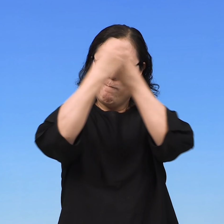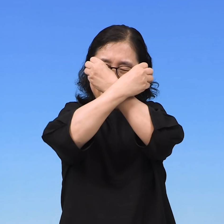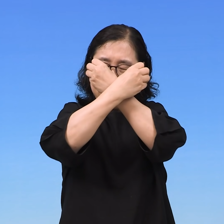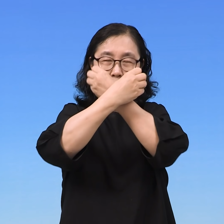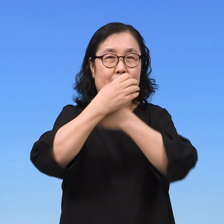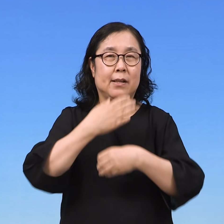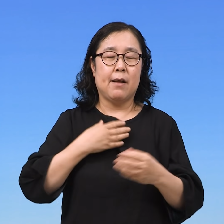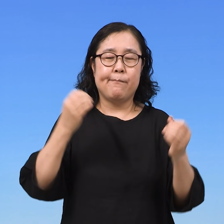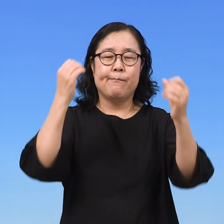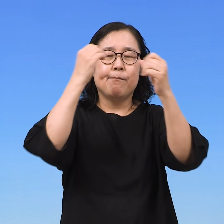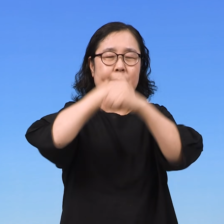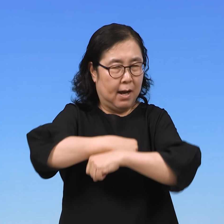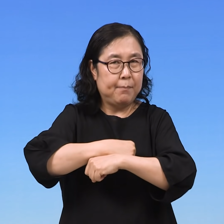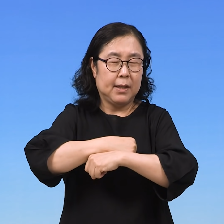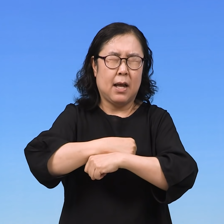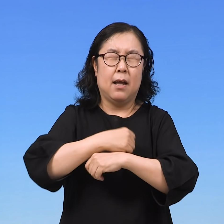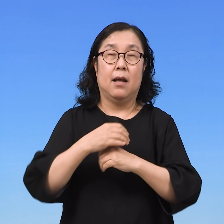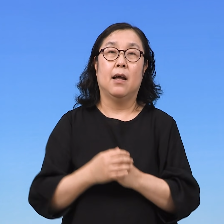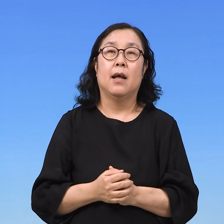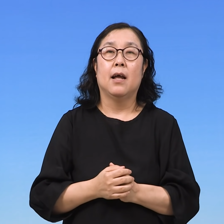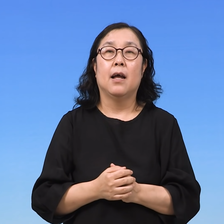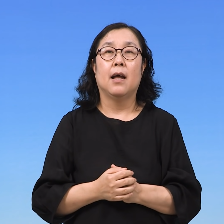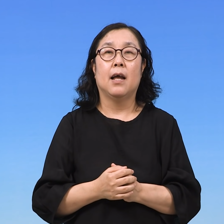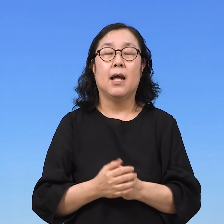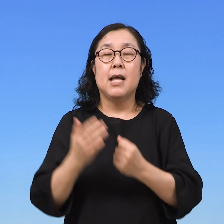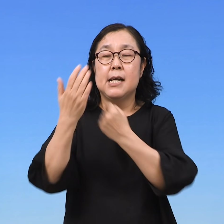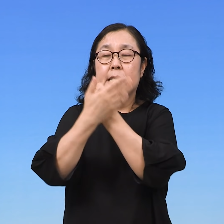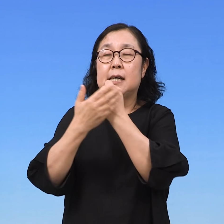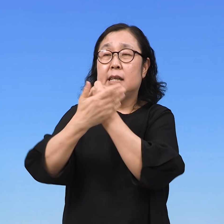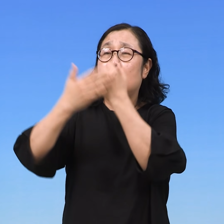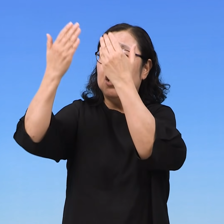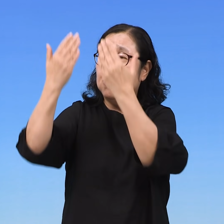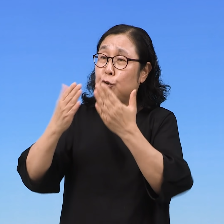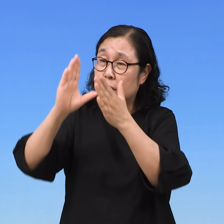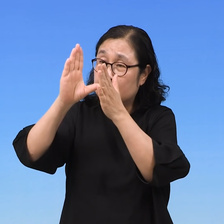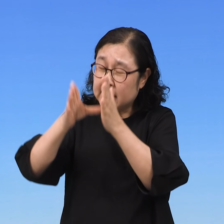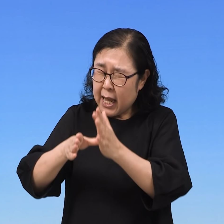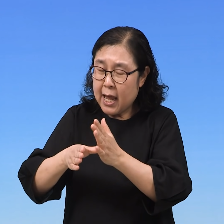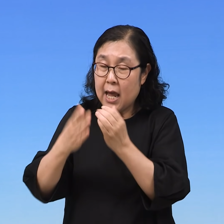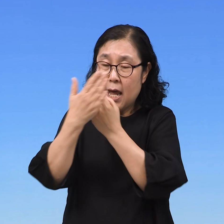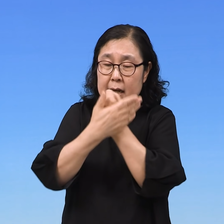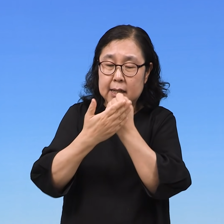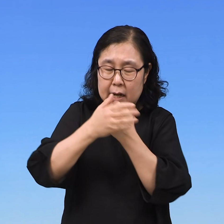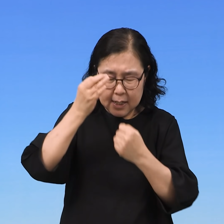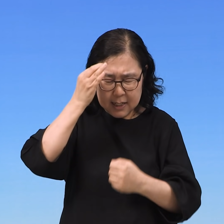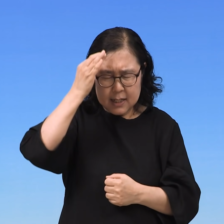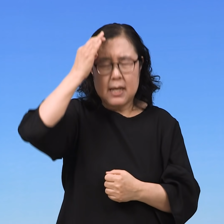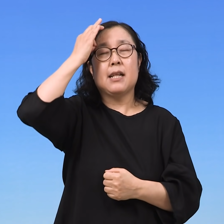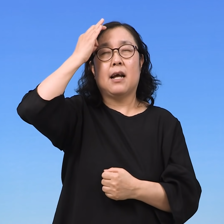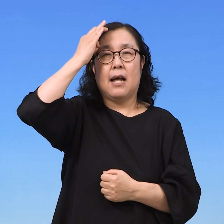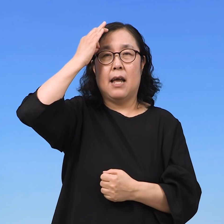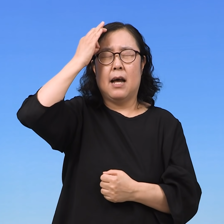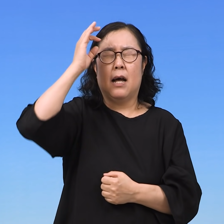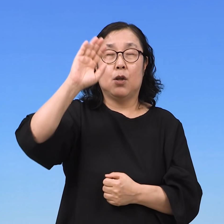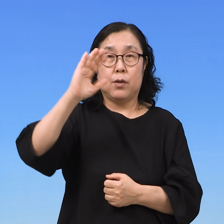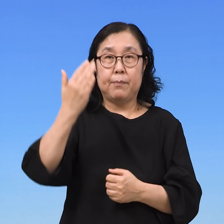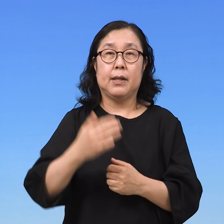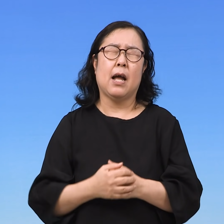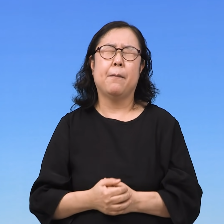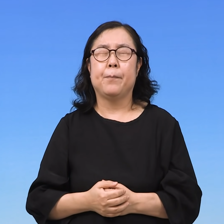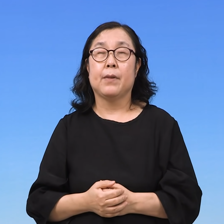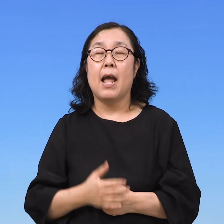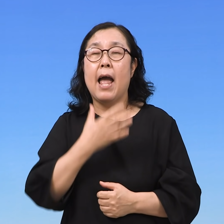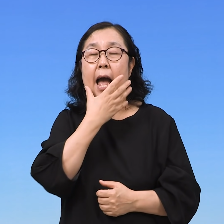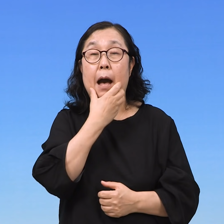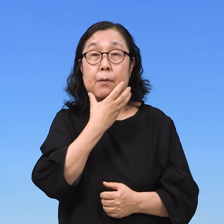이게 망하는 거예요. 은혜 주실 때 그걸 은혜로 알아야 되는 거 아니냐고요. 아브라함의 귀함이 이거라니까요.